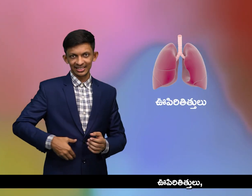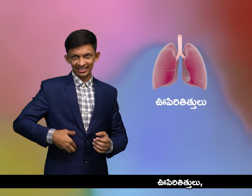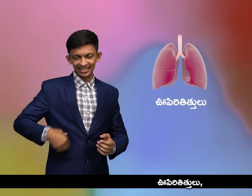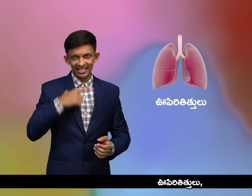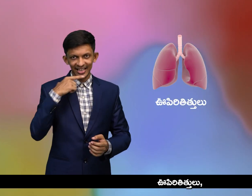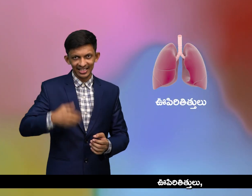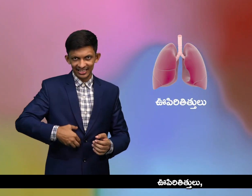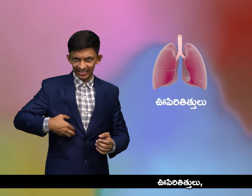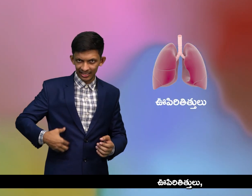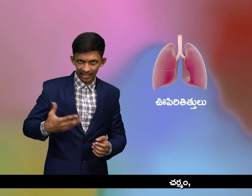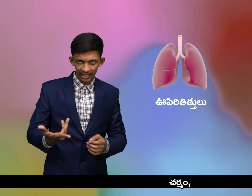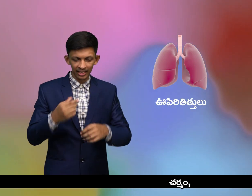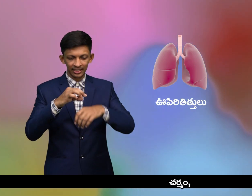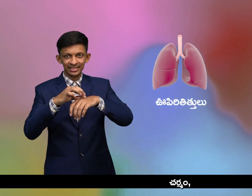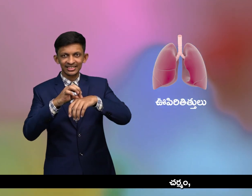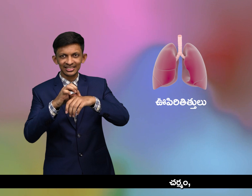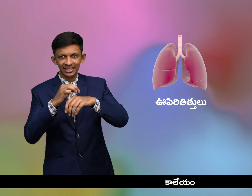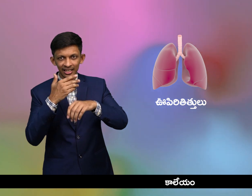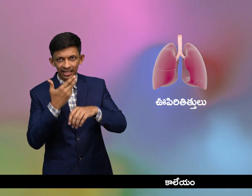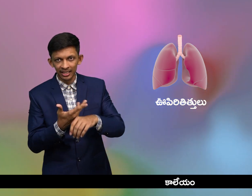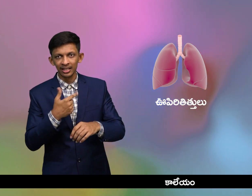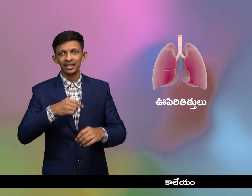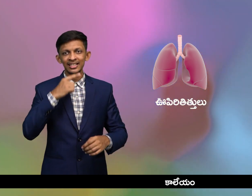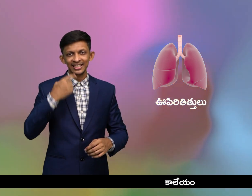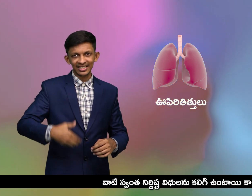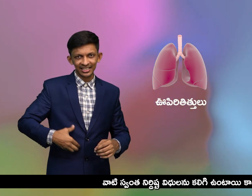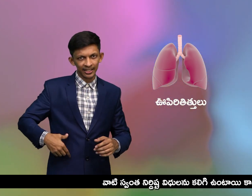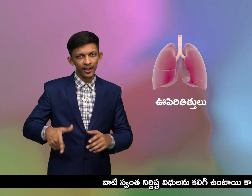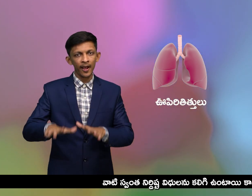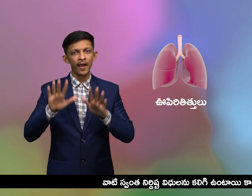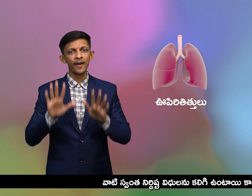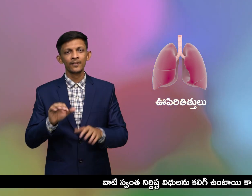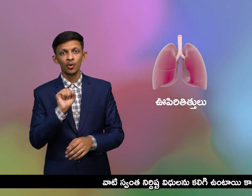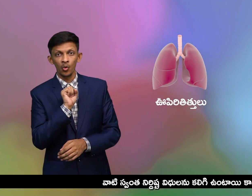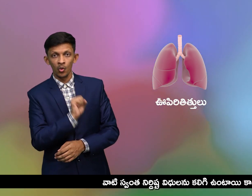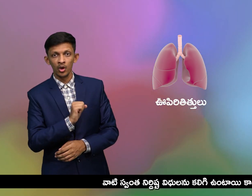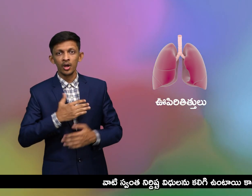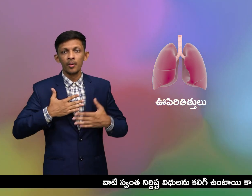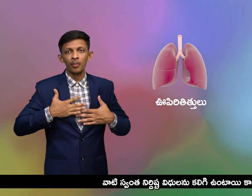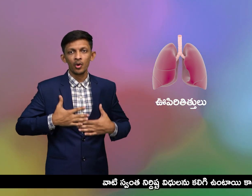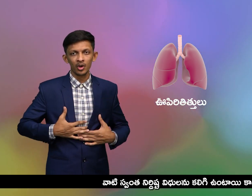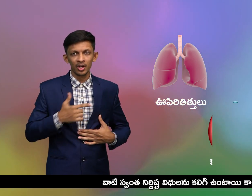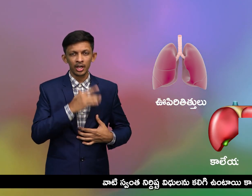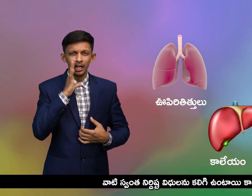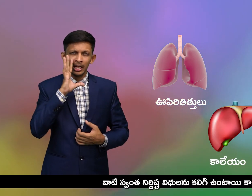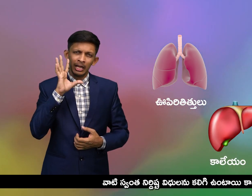ఊపిరితిత్తులు, చర్మం, కాలేయం వాటి స్వంత నిర్దిష్ట విధులను కలిగి ఉంటాయి,